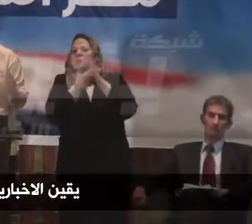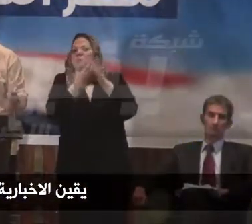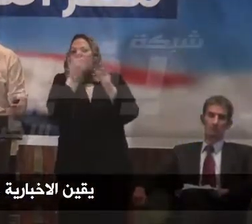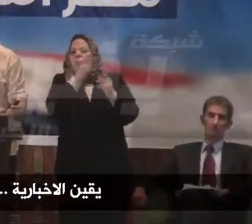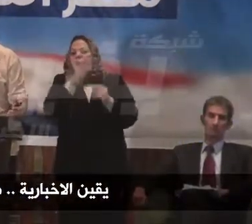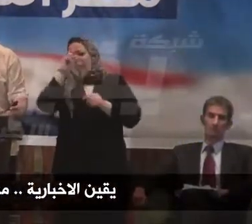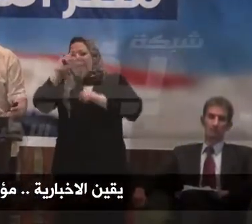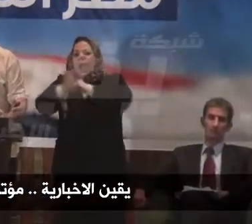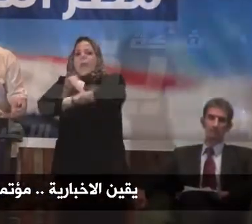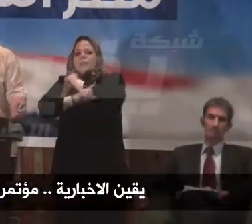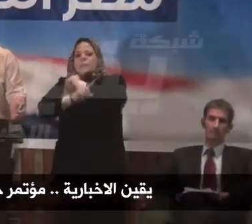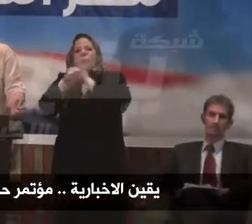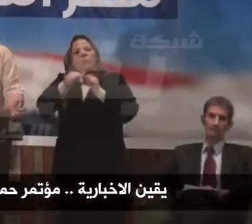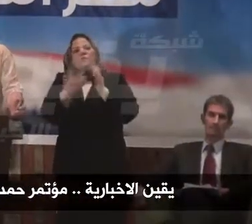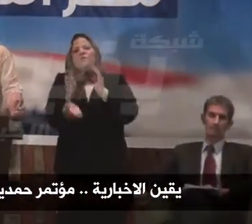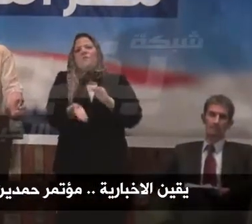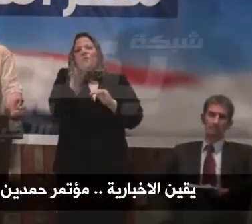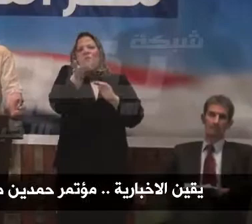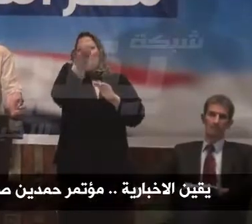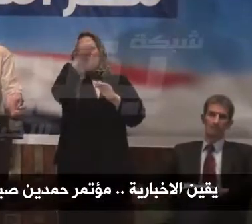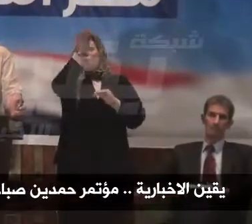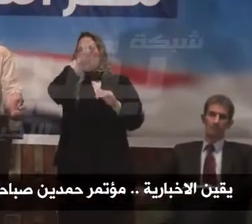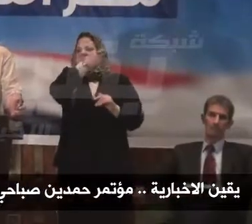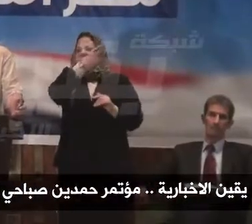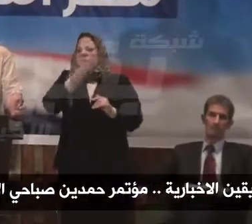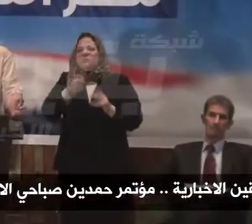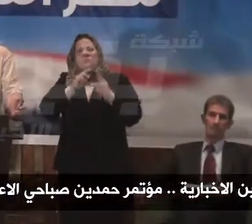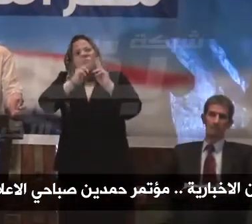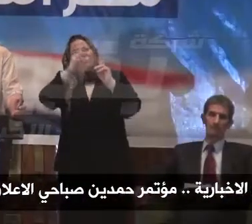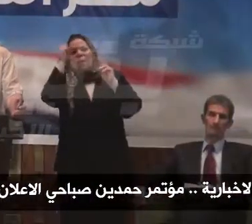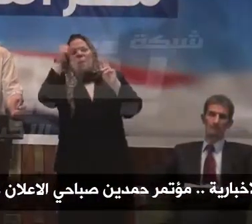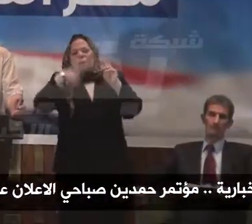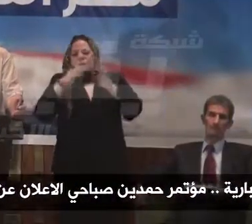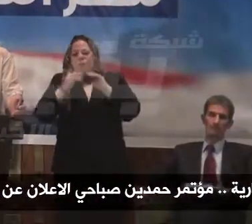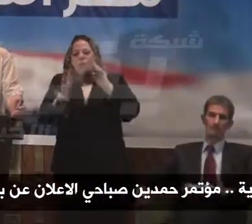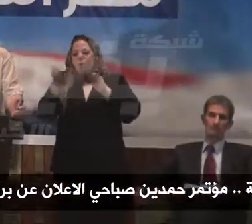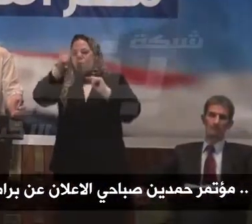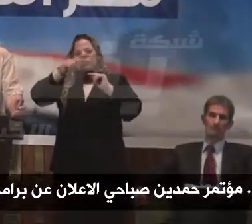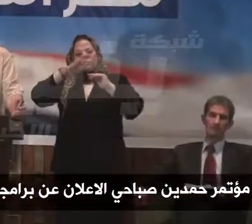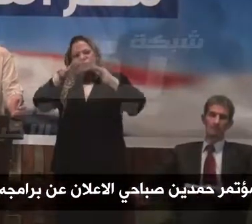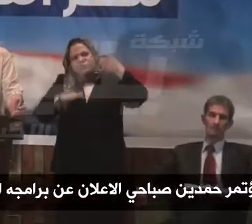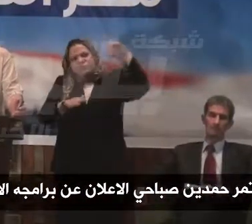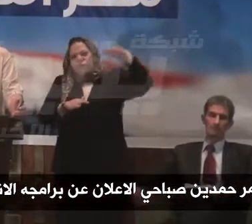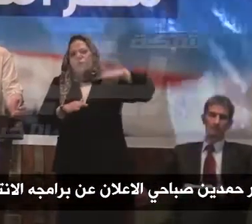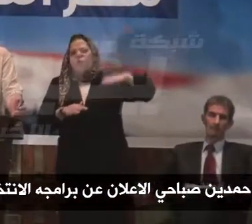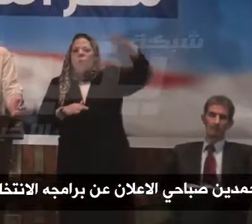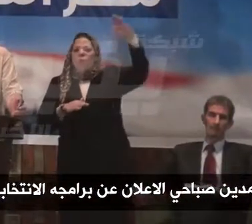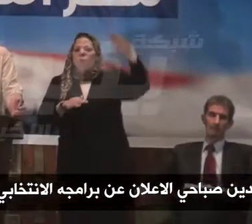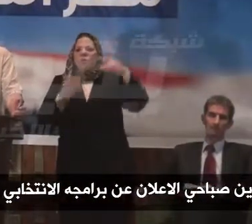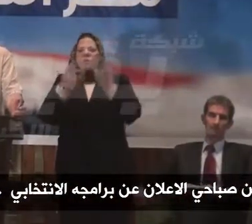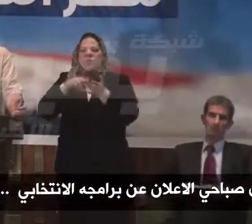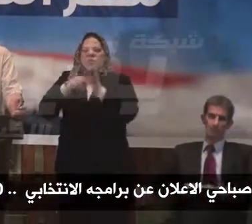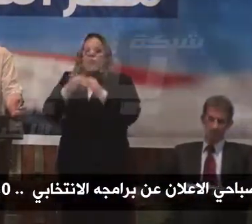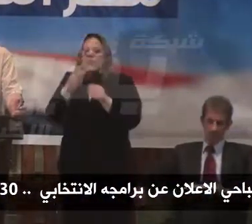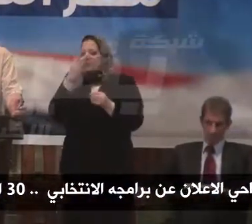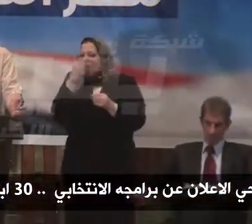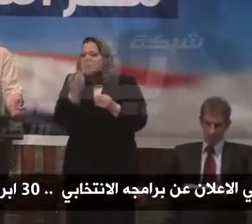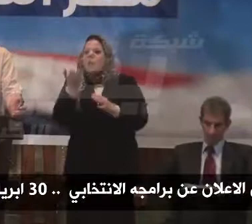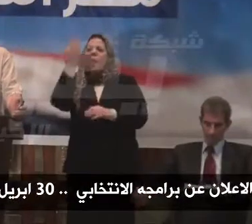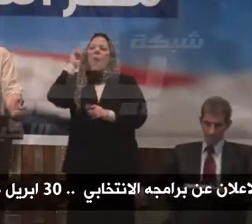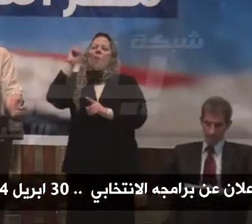الهند، كل هذه الدول التي كانت متخلفه وكنا نحن دوله قبلها بمئات